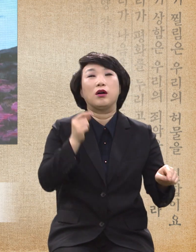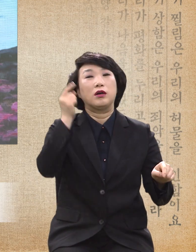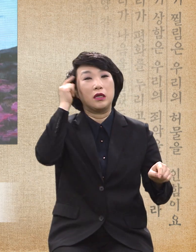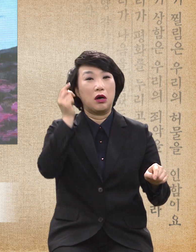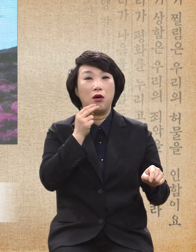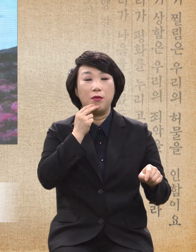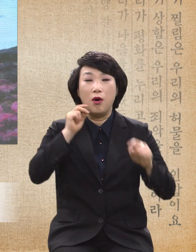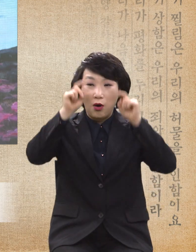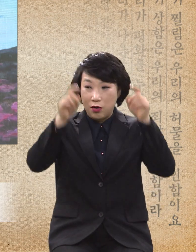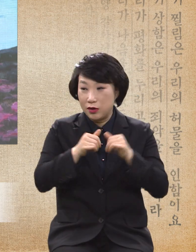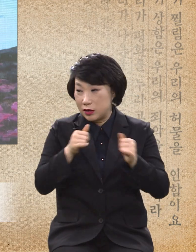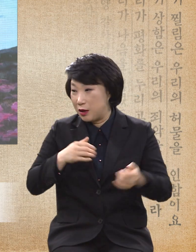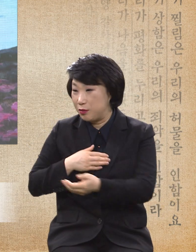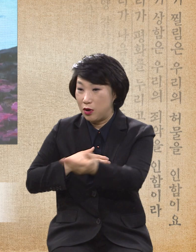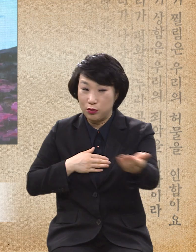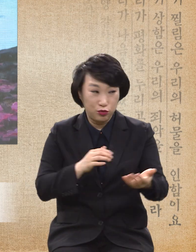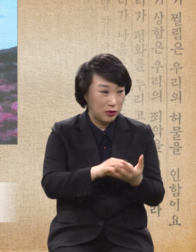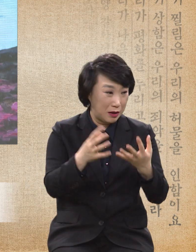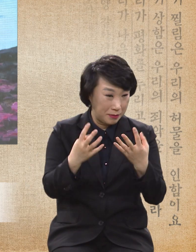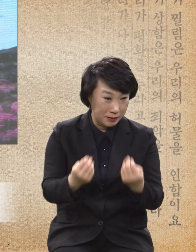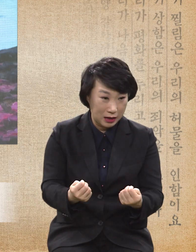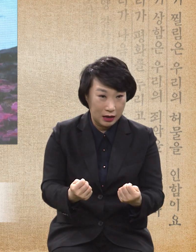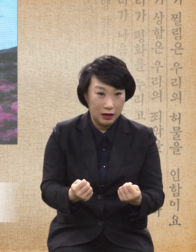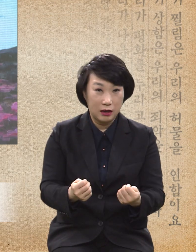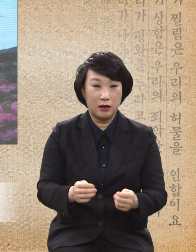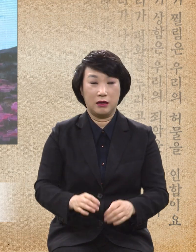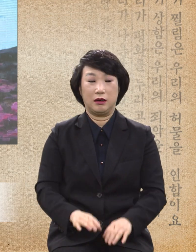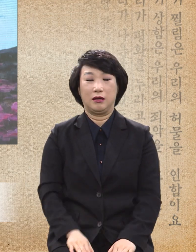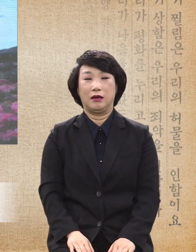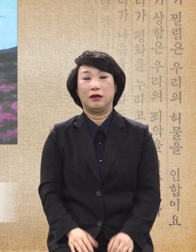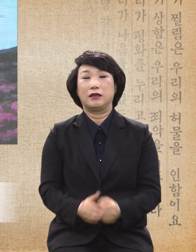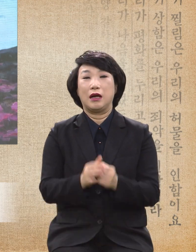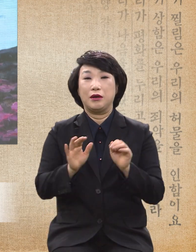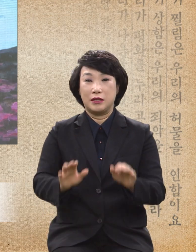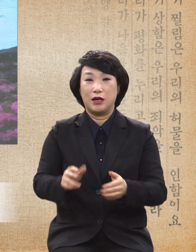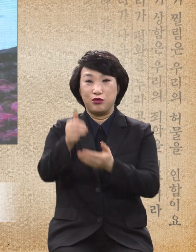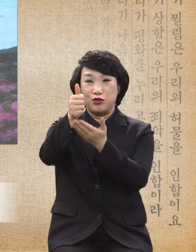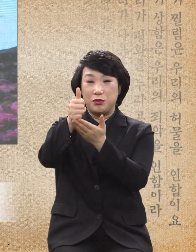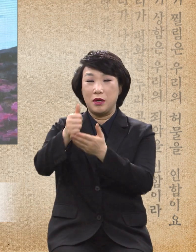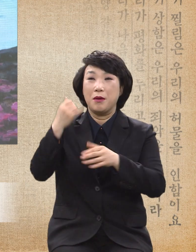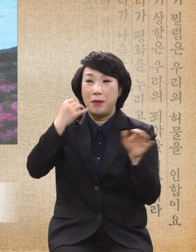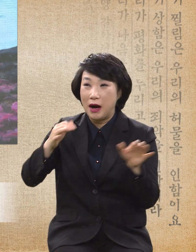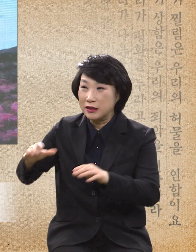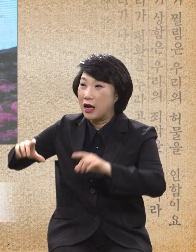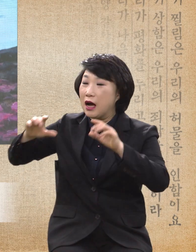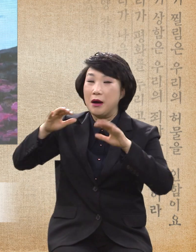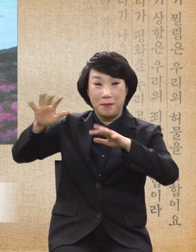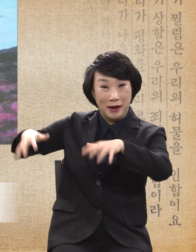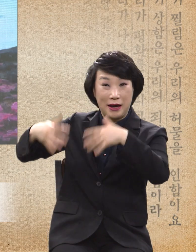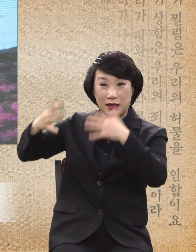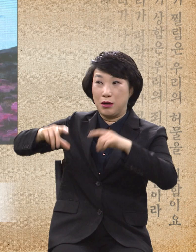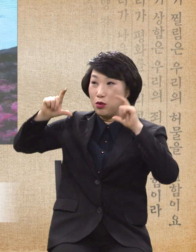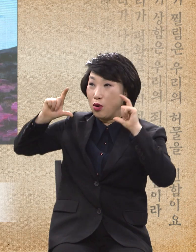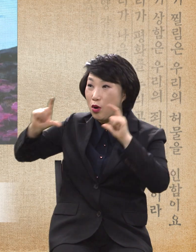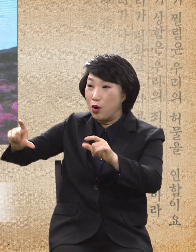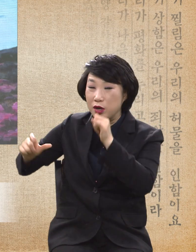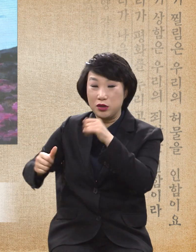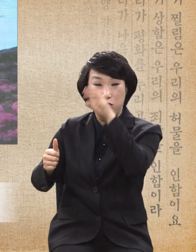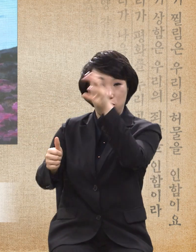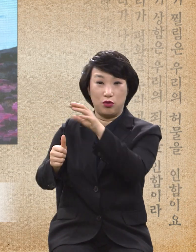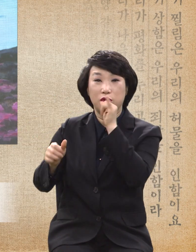어리석은 사람들이 얼마나 많으냐 그 말이에요. 그러기에 주님은 바다를 향하여 바람을 향하여